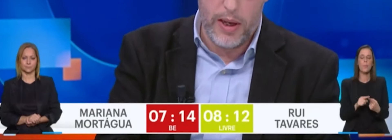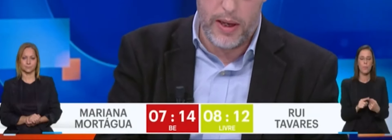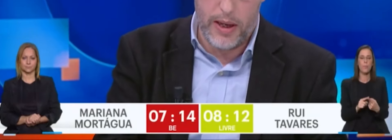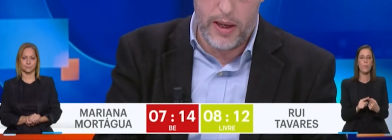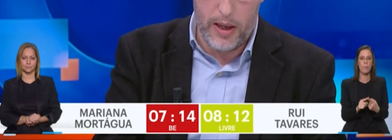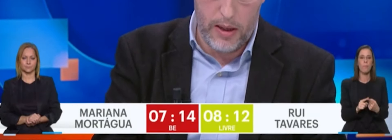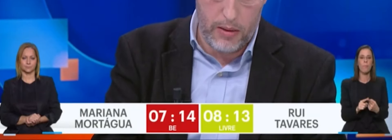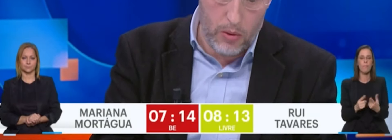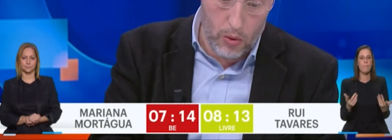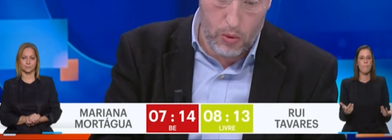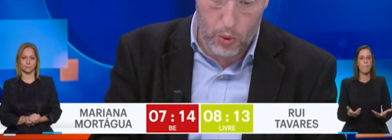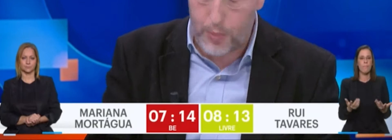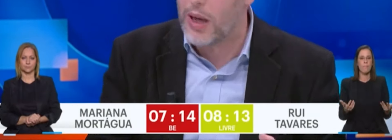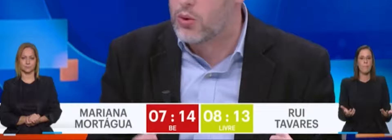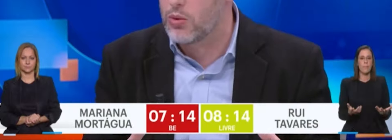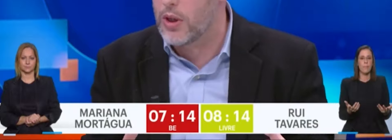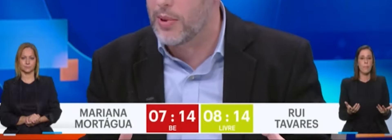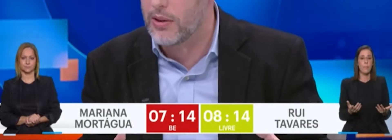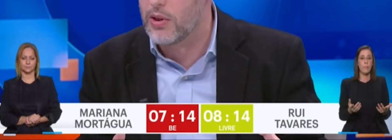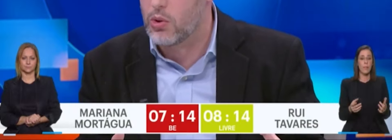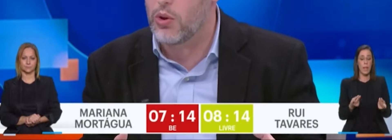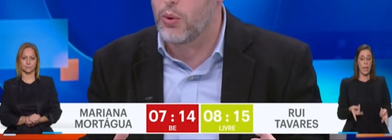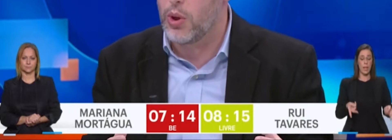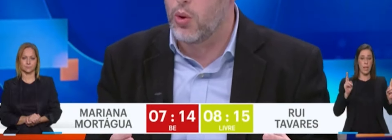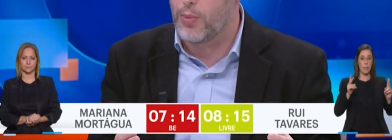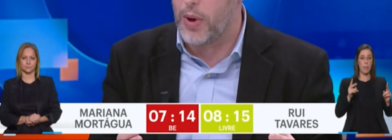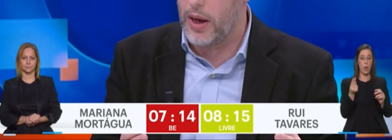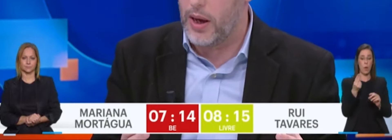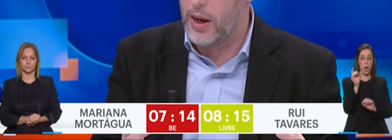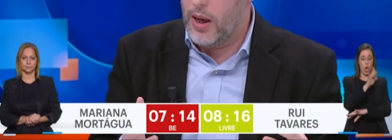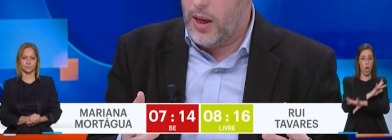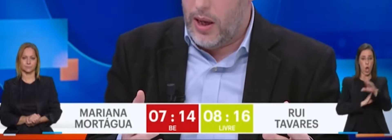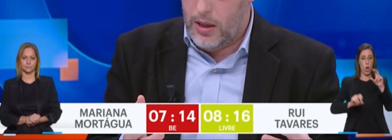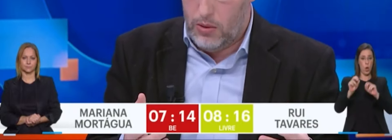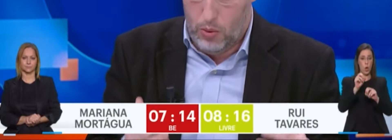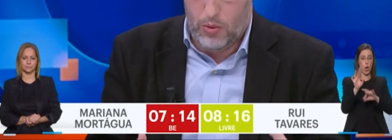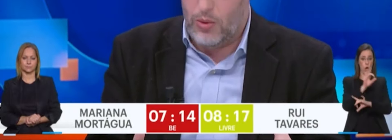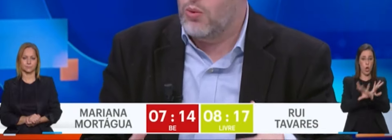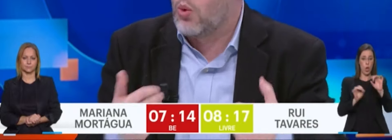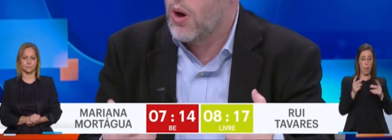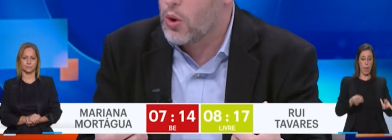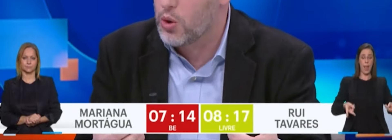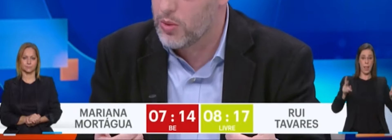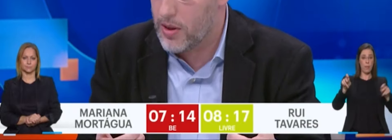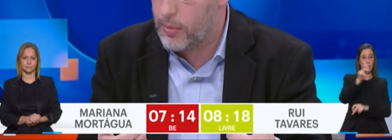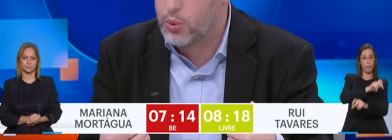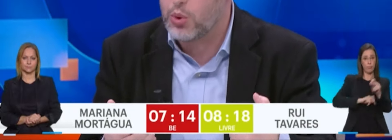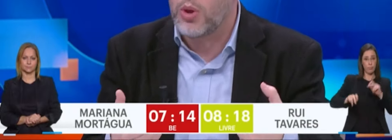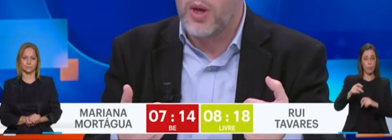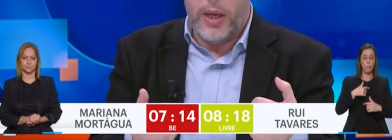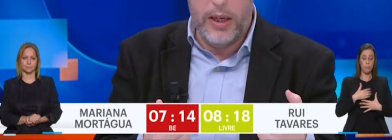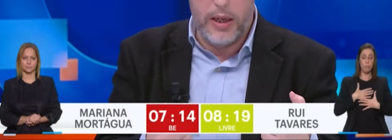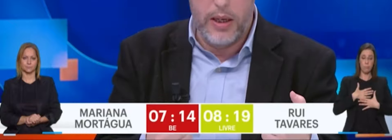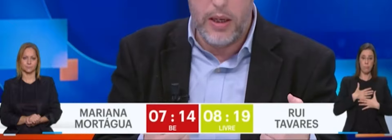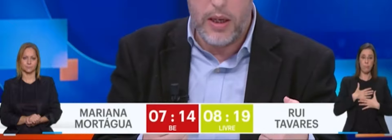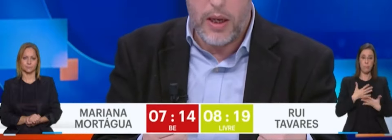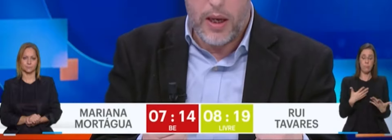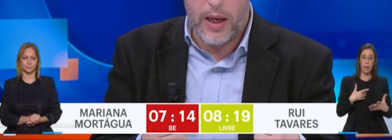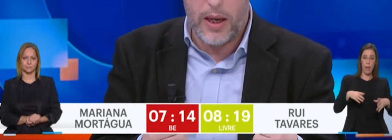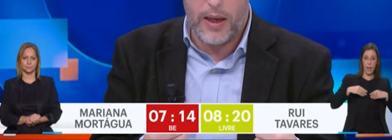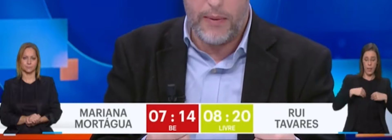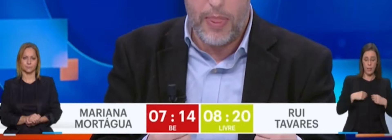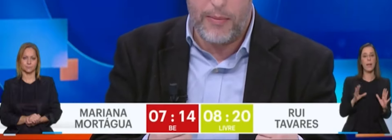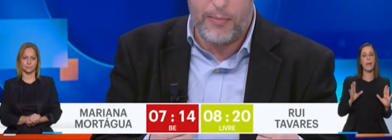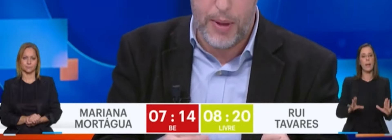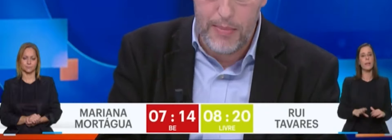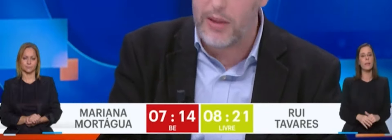eh eh num espaço de liberdade de circulação na União Europeia do do qual nós somos adeptos e que